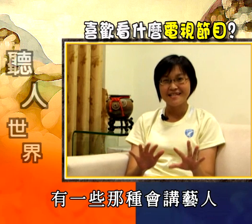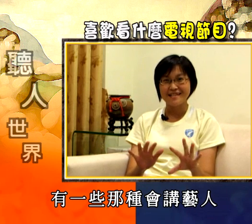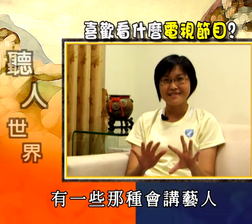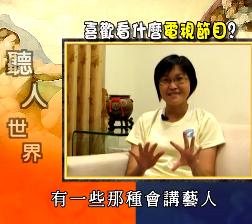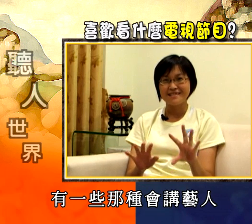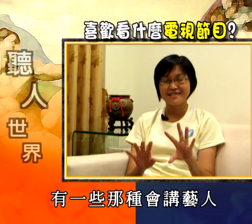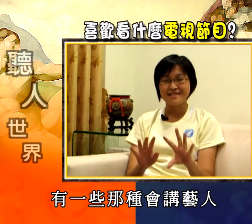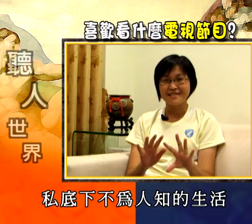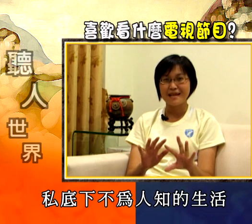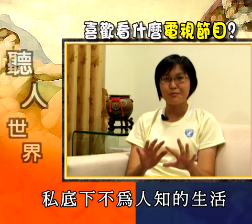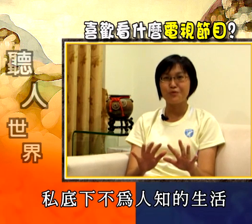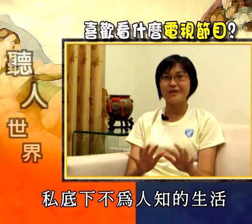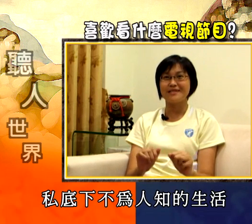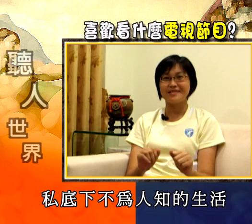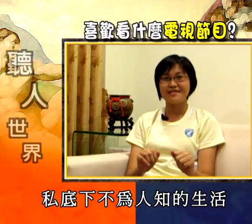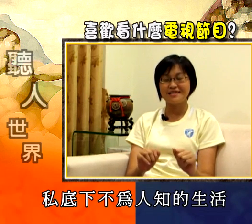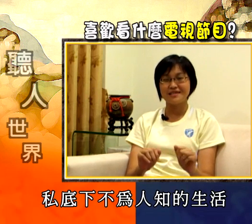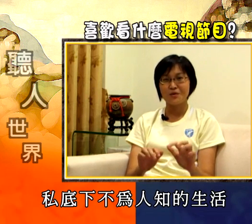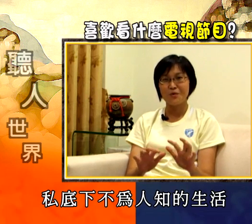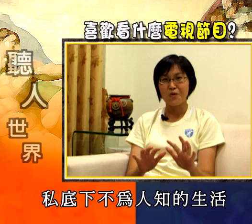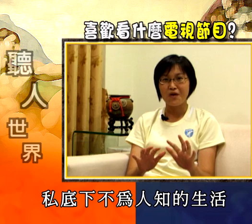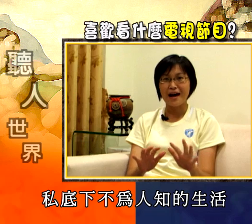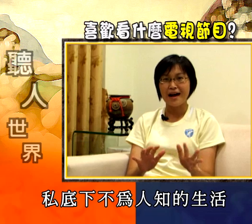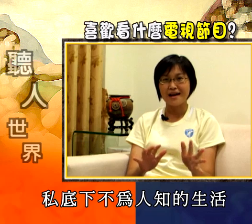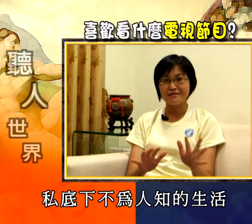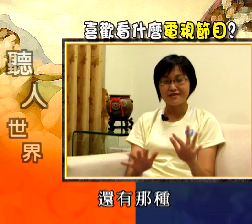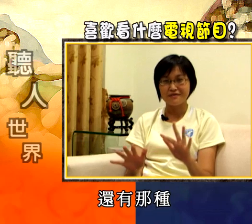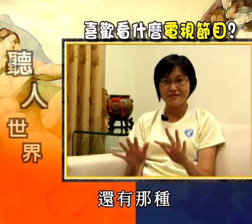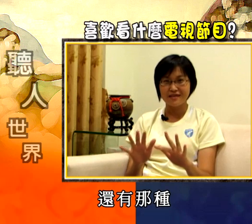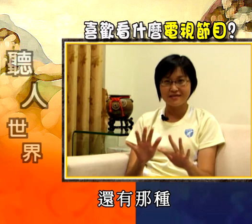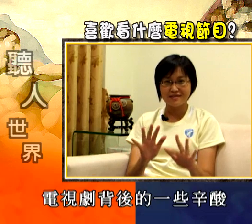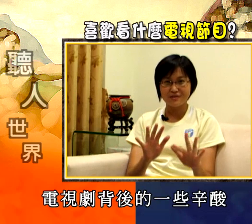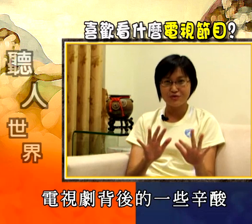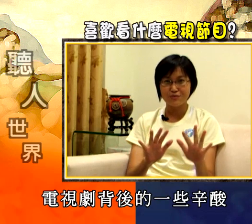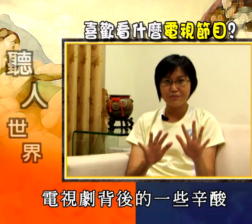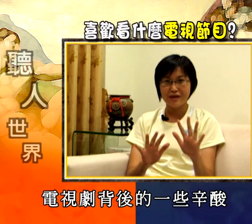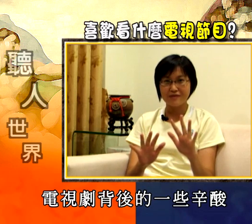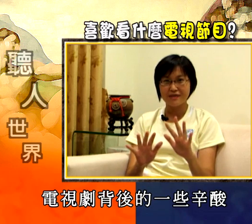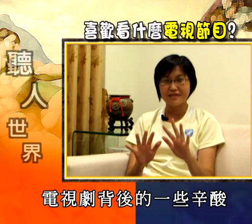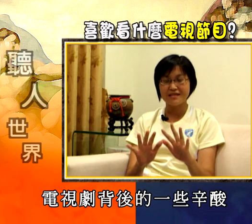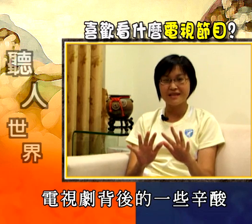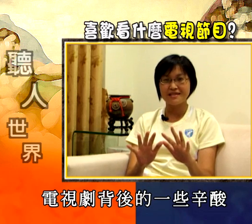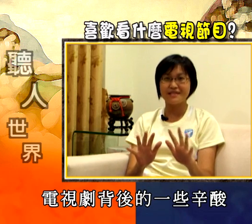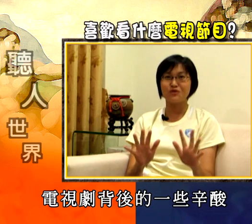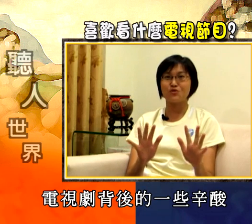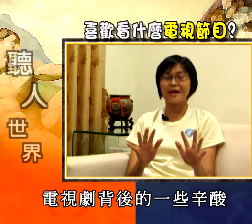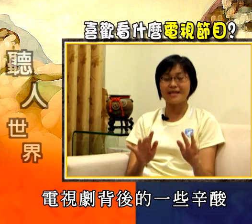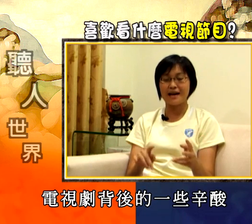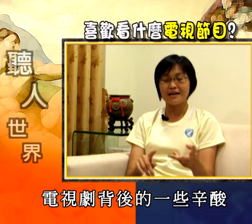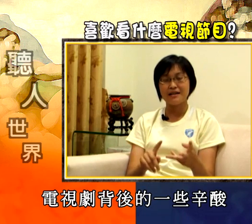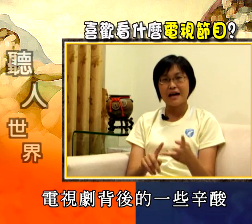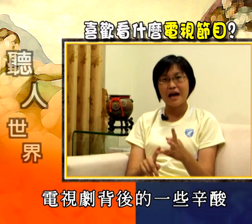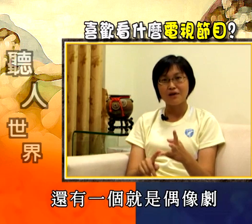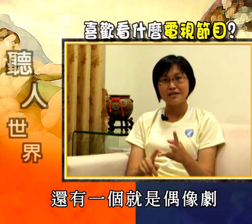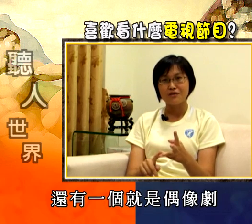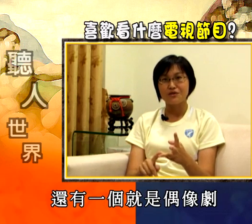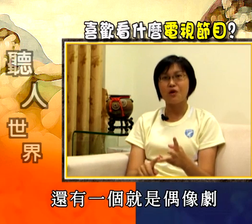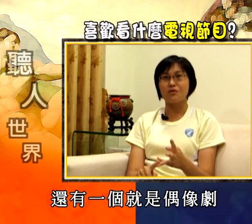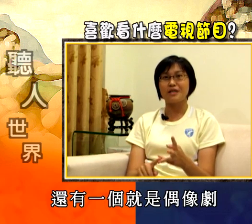人私底下不为人知的生活啊，还有那种电视剧背后的一些辛酸啊，还有一个就是偶像